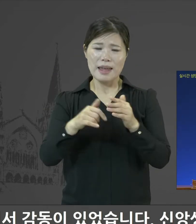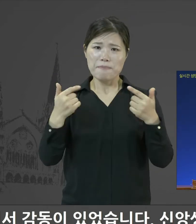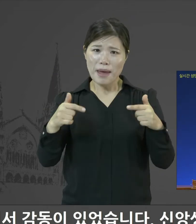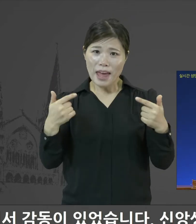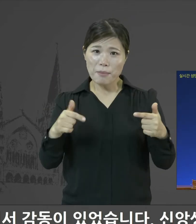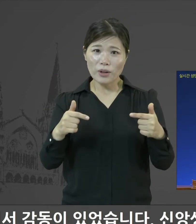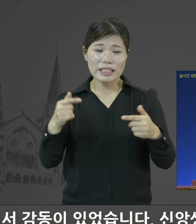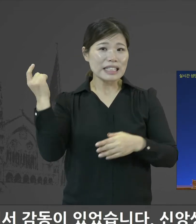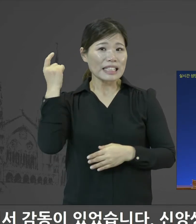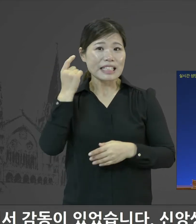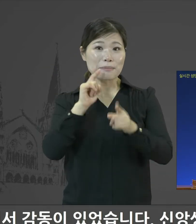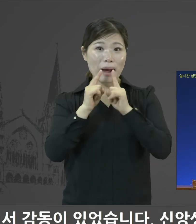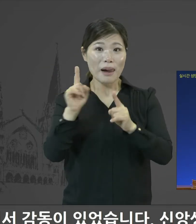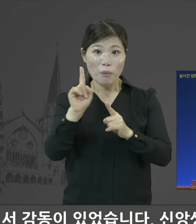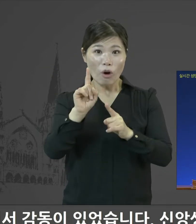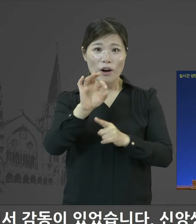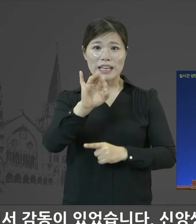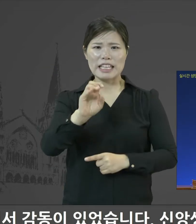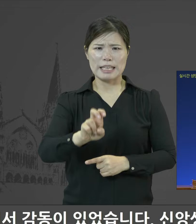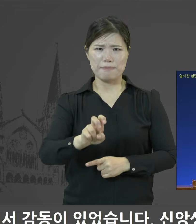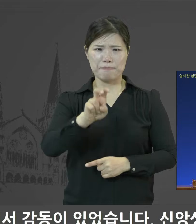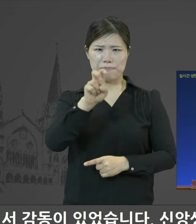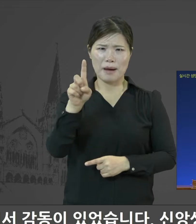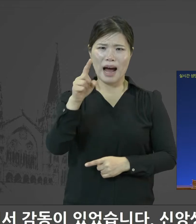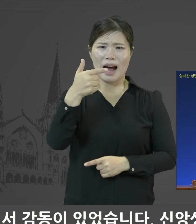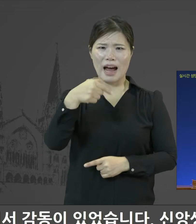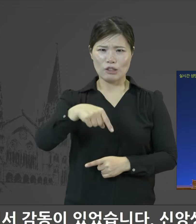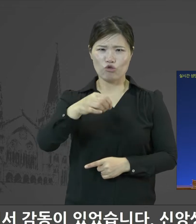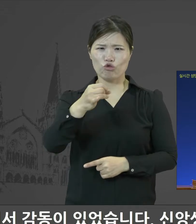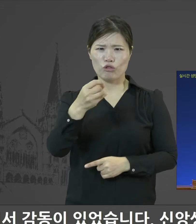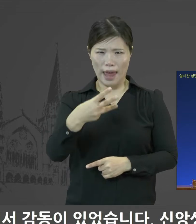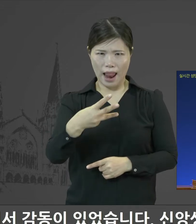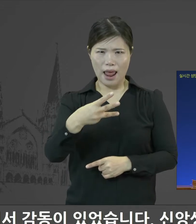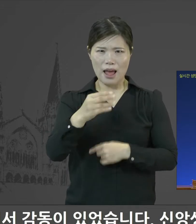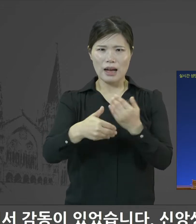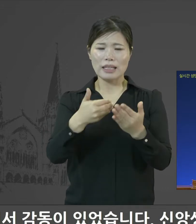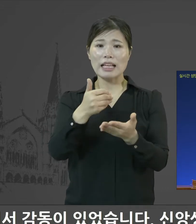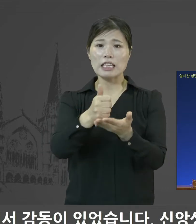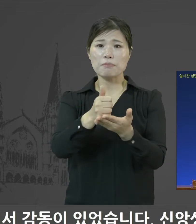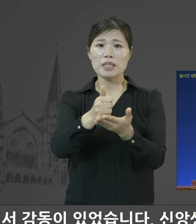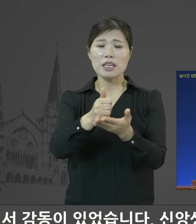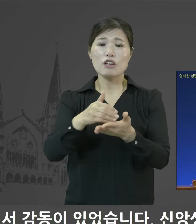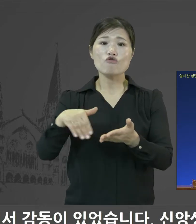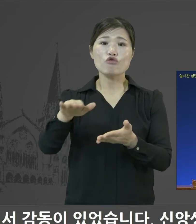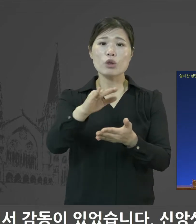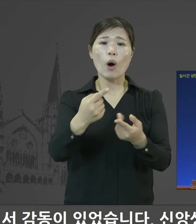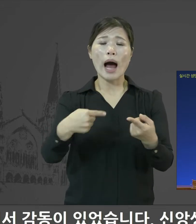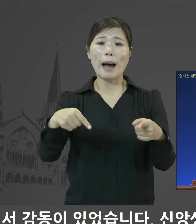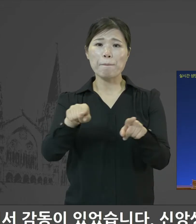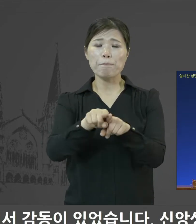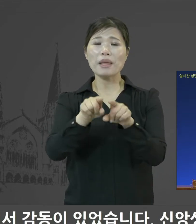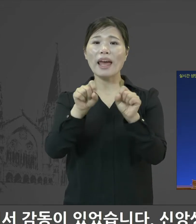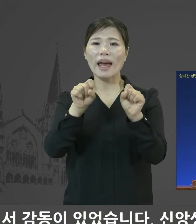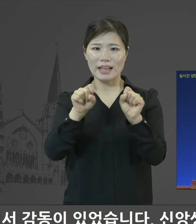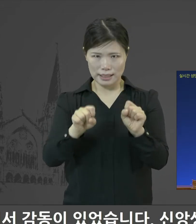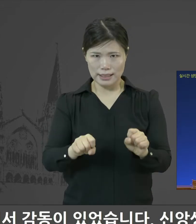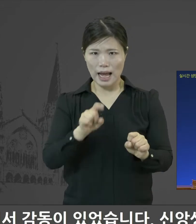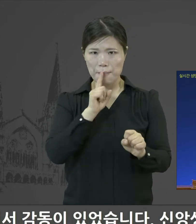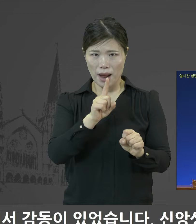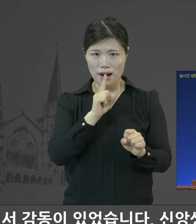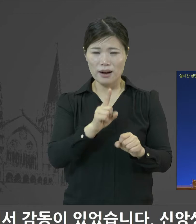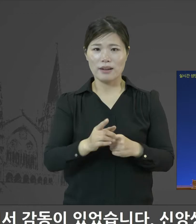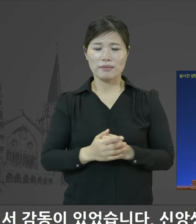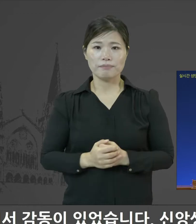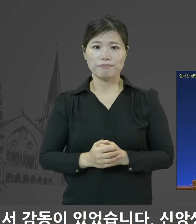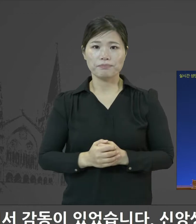용어가 임마누엘이죠. 하나님이 우리와 함께 하신다. 하나님이 우리와 함께 하심으로 우리는